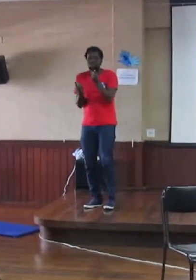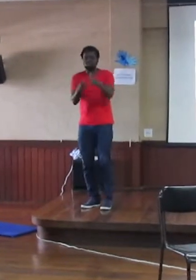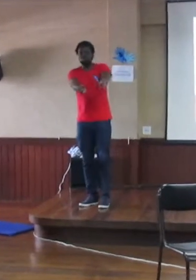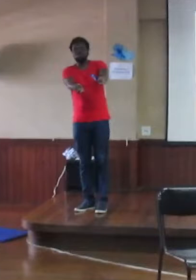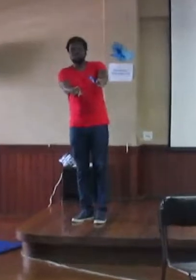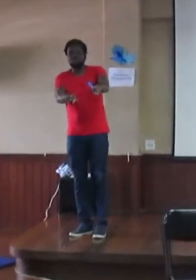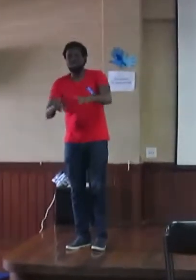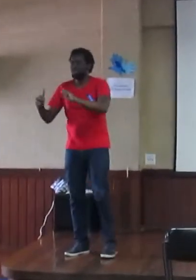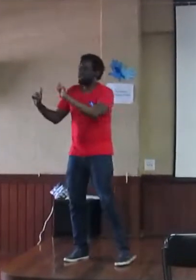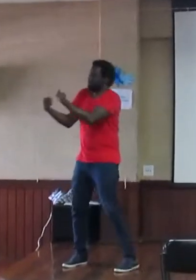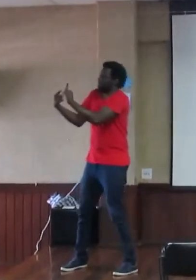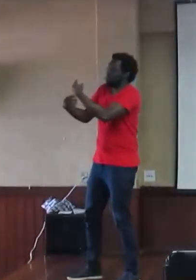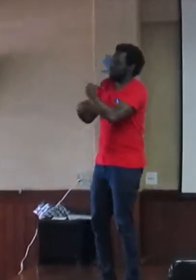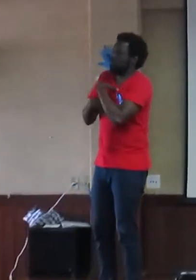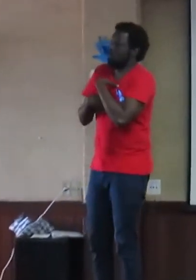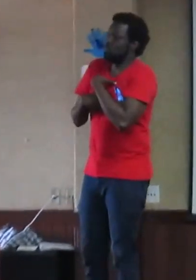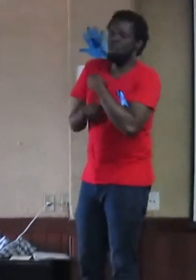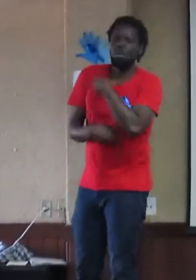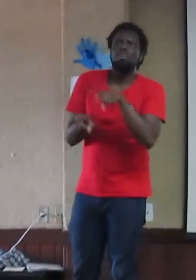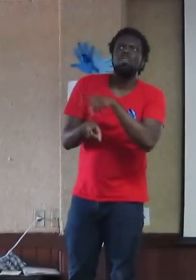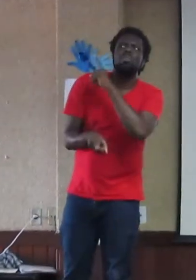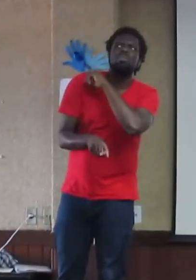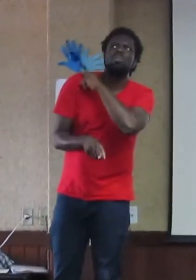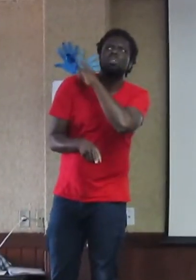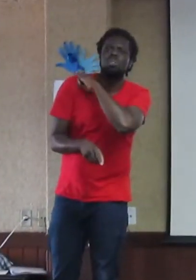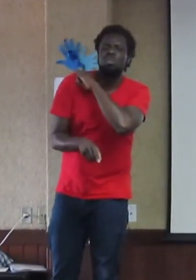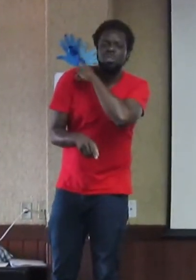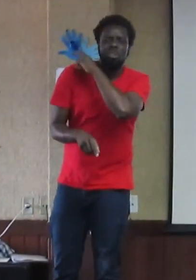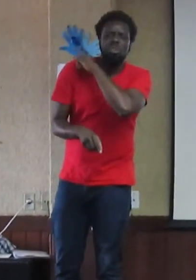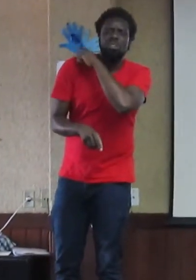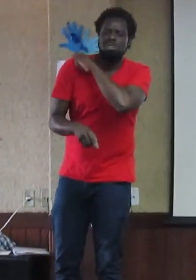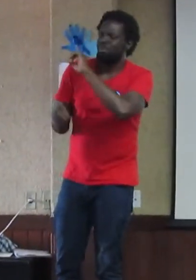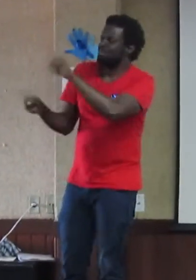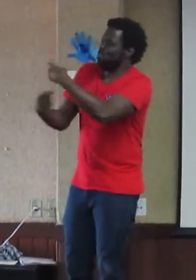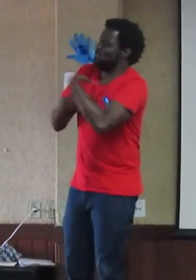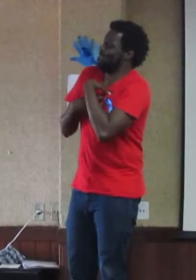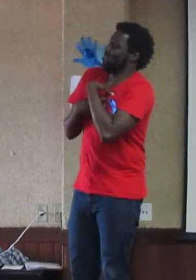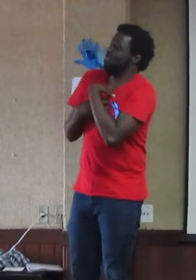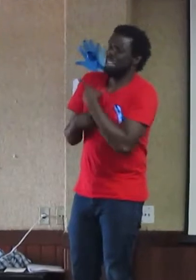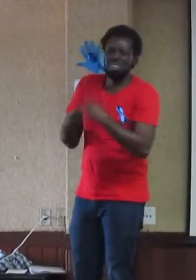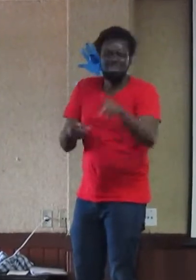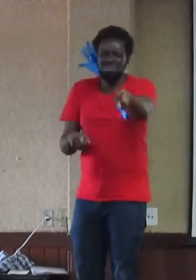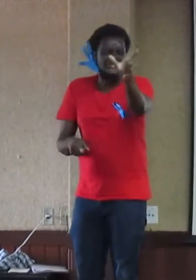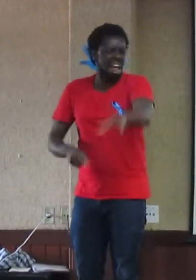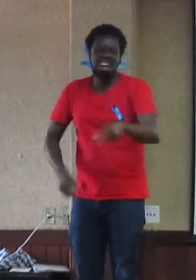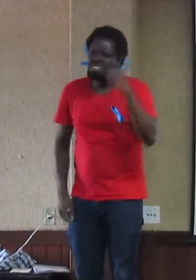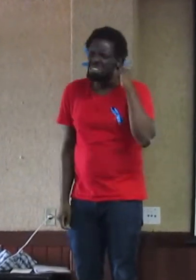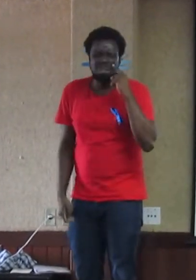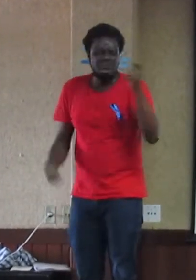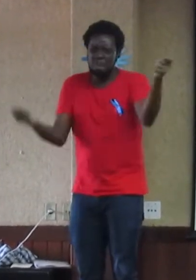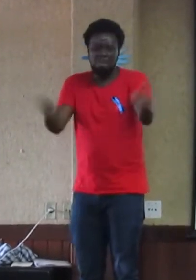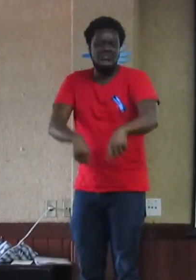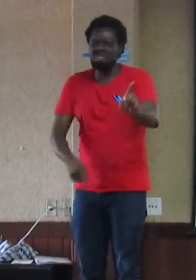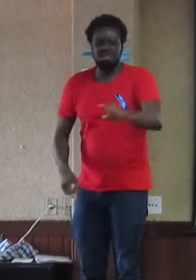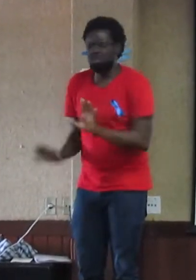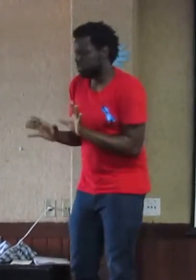inclusão, seja na sociedade ou na exclusão escolar. E isso falta muito. E eu passei por